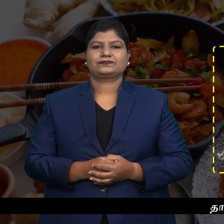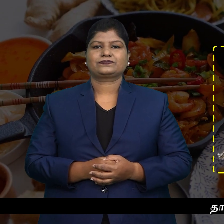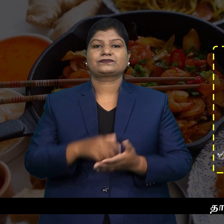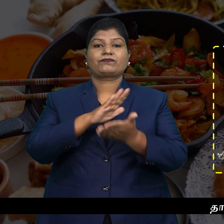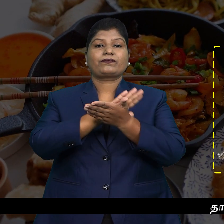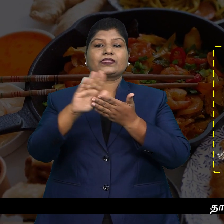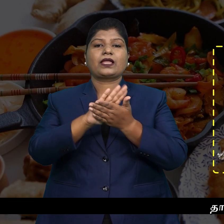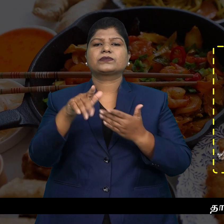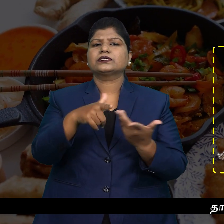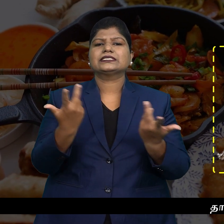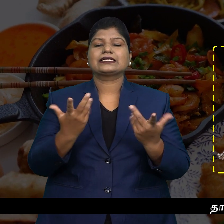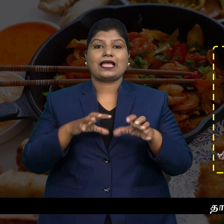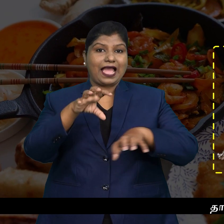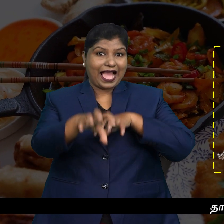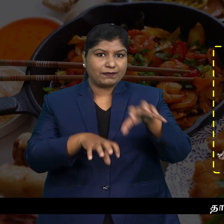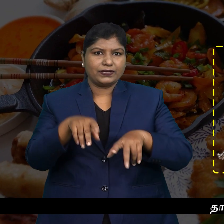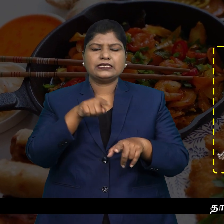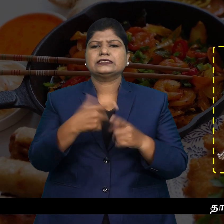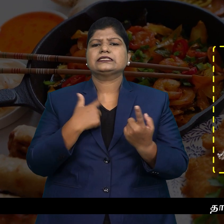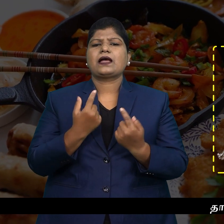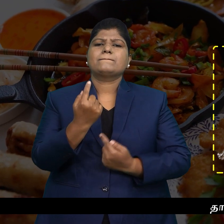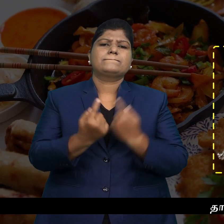தாவர வகைகள்,